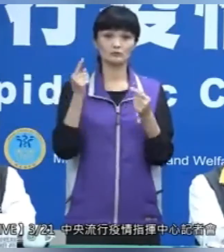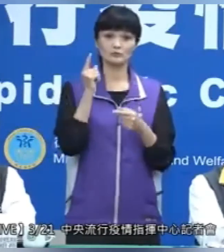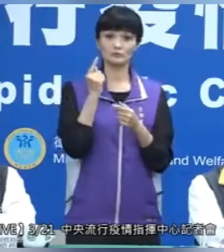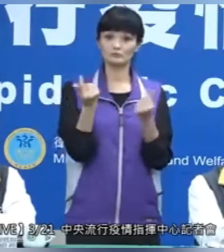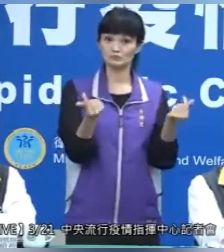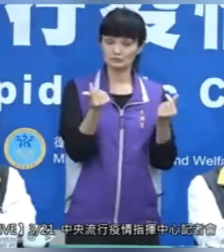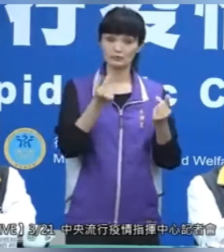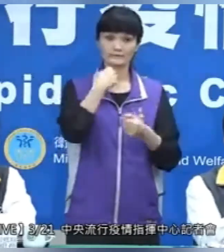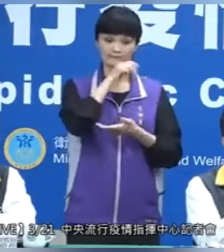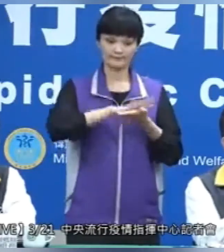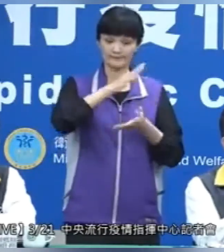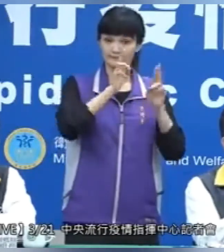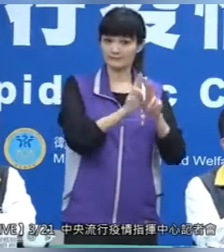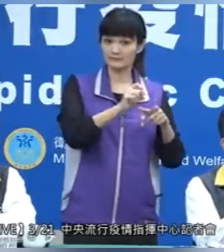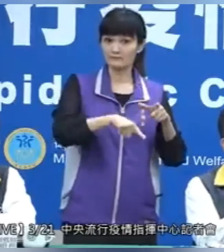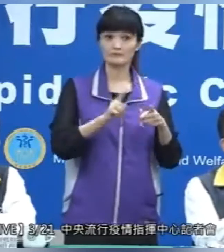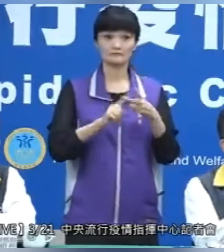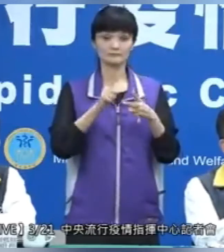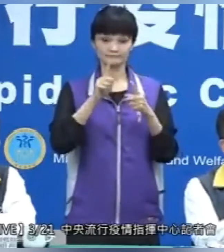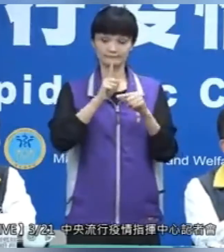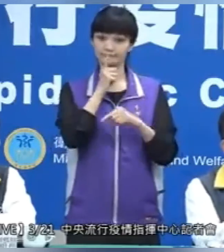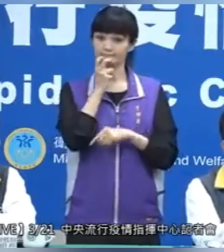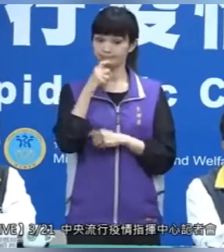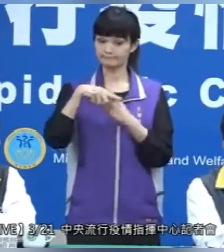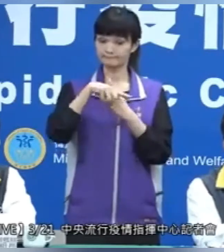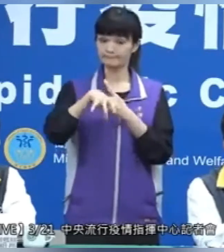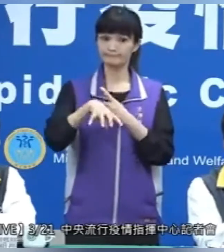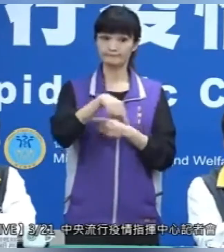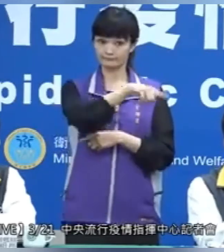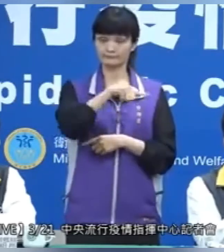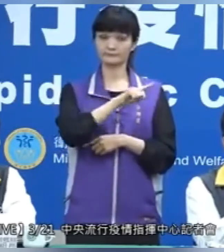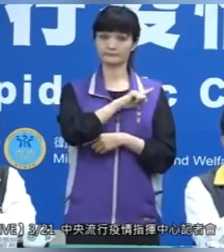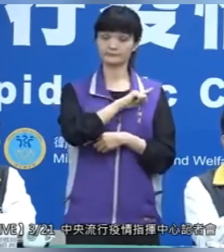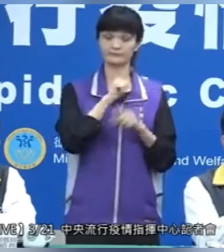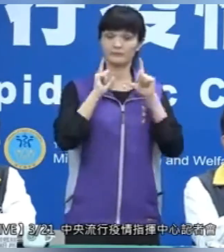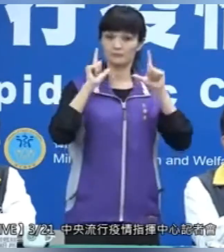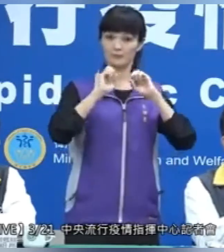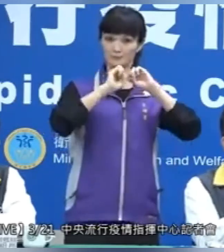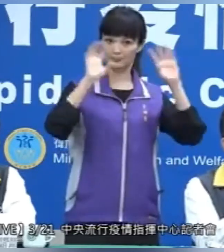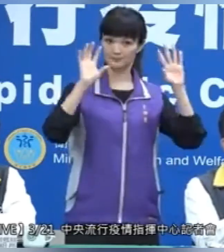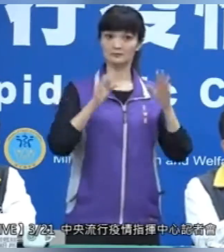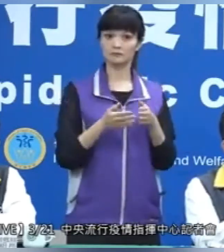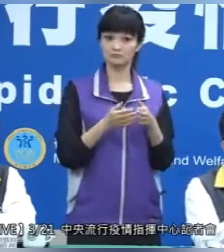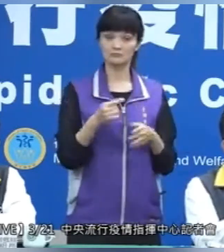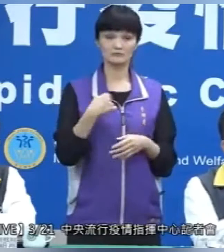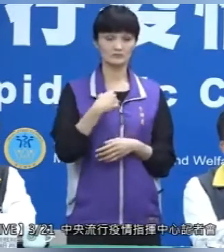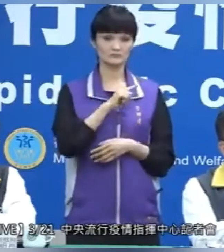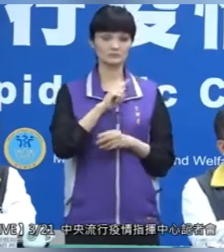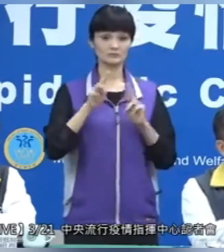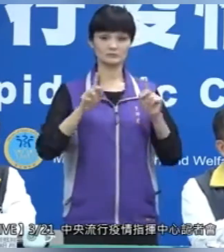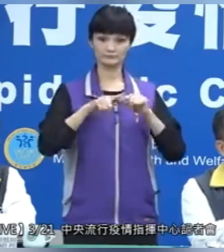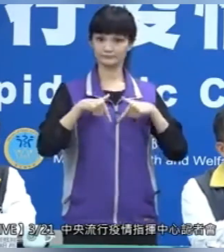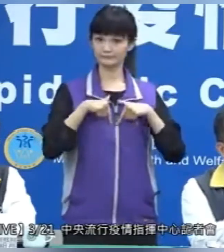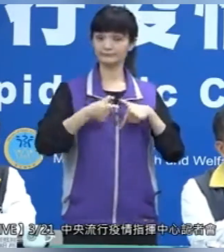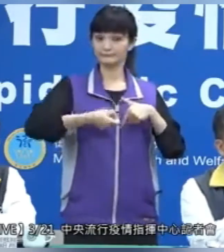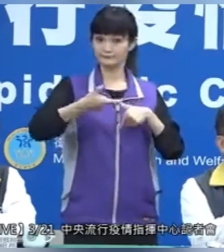院哈，他们觉得哈，他们在职业上面他有必要做这样的一个厘清以外哈，基本上我们是没有公布。不过相对我